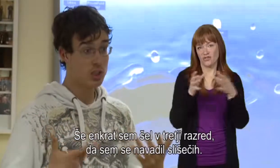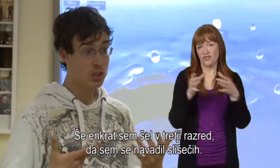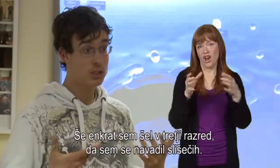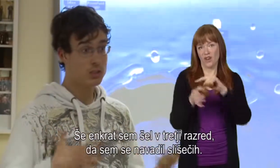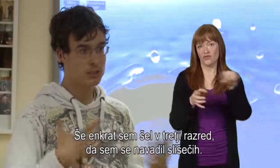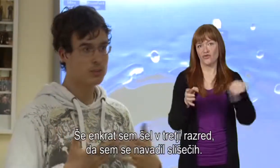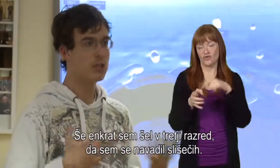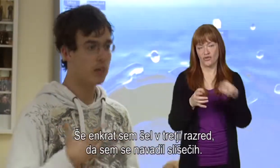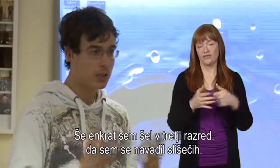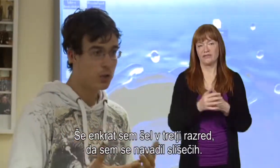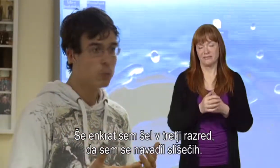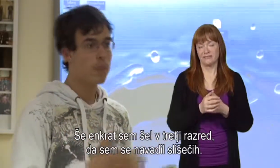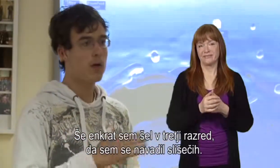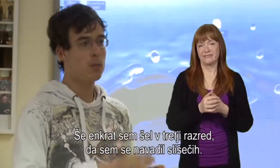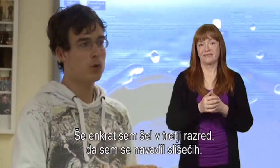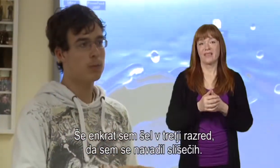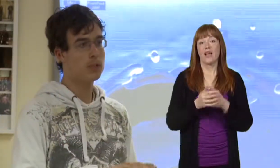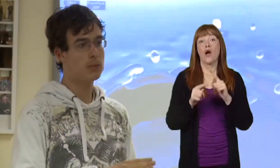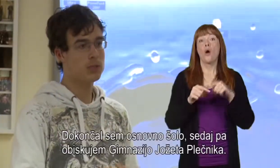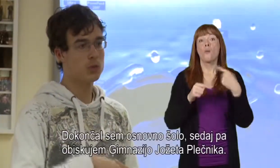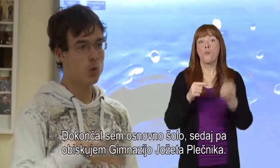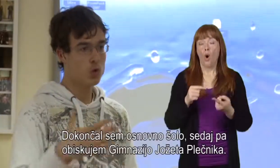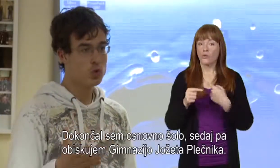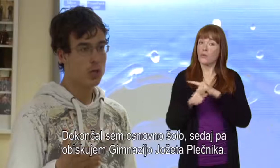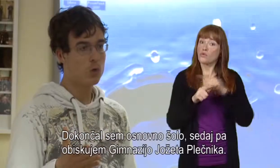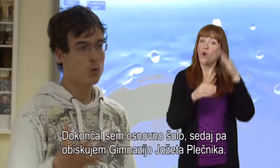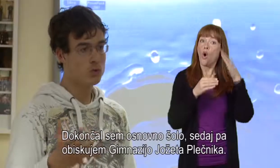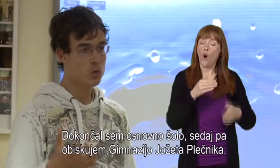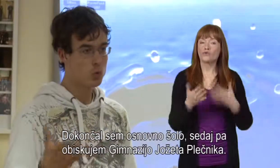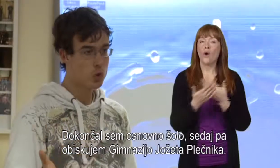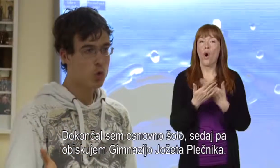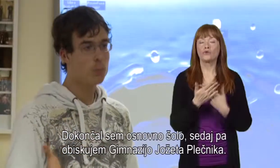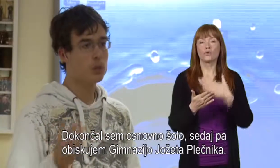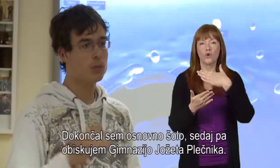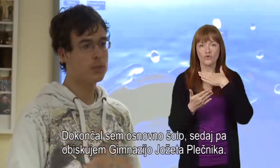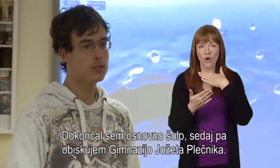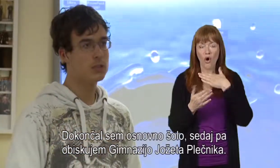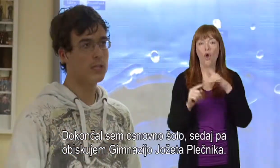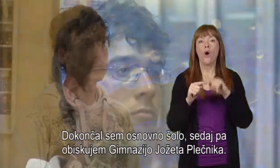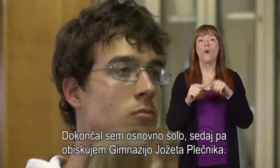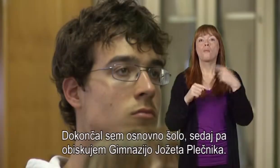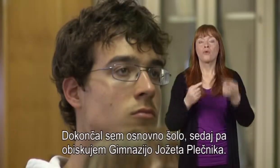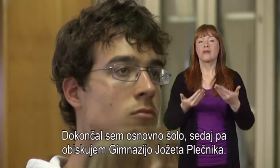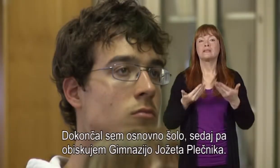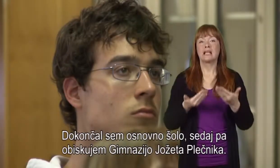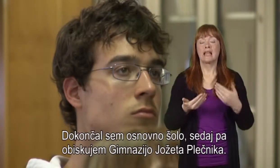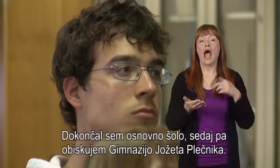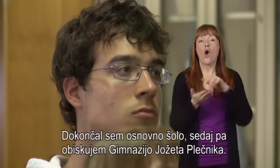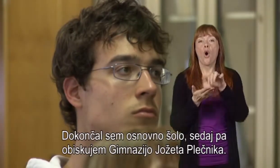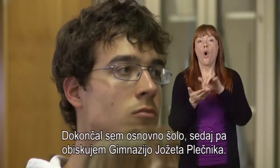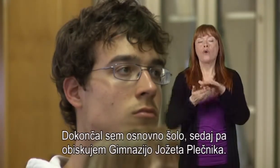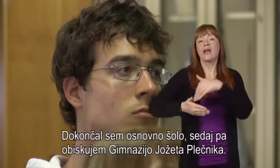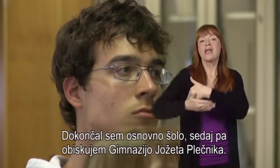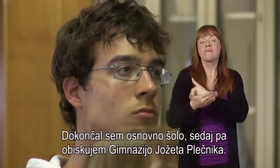še vsi, da sem se navadil. Potem pa sem se to končal osnovno šolo, potem pa zdaj hodim v